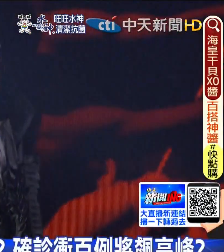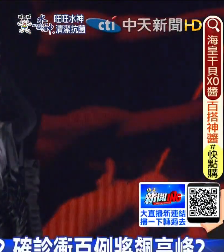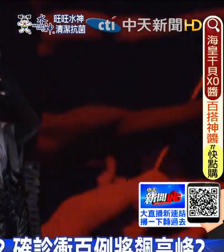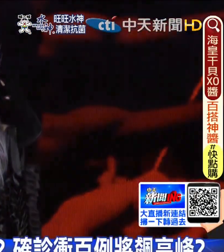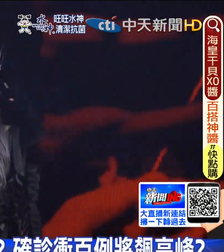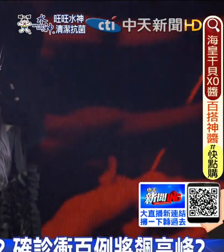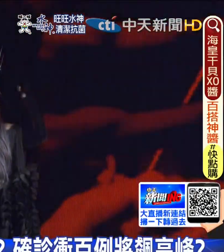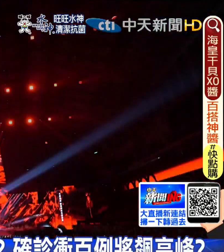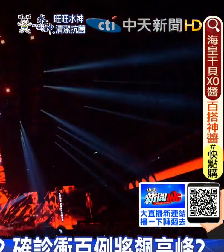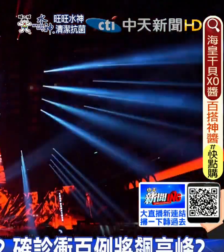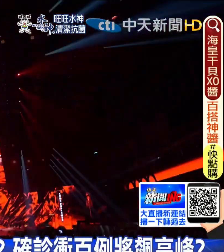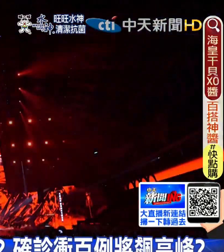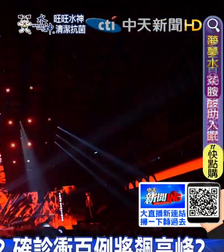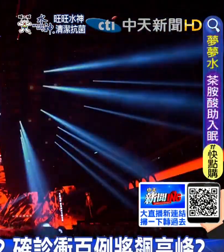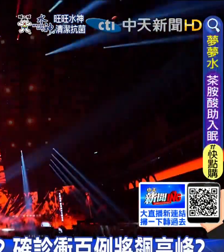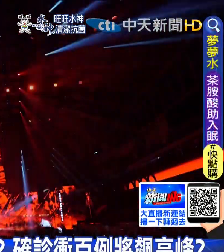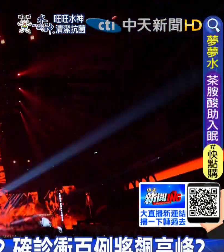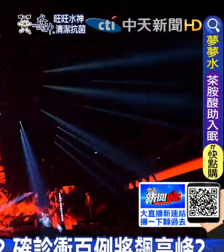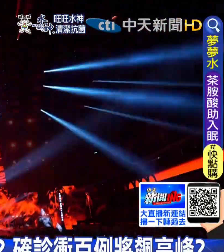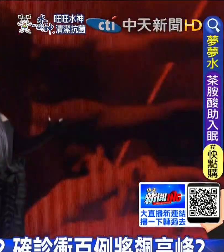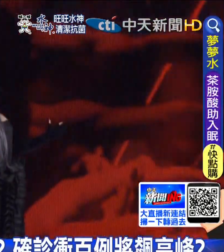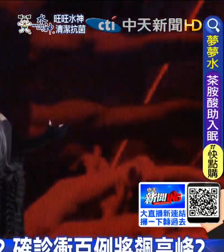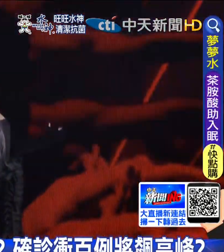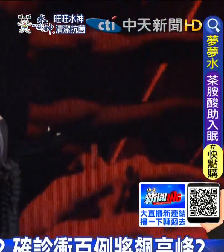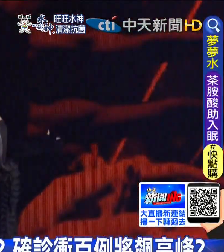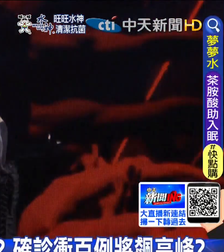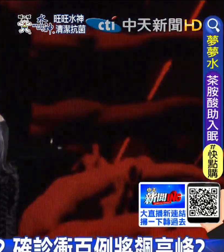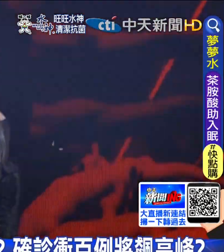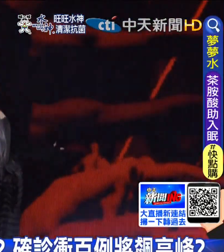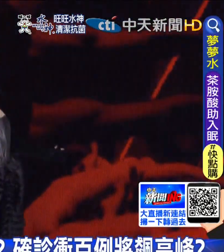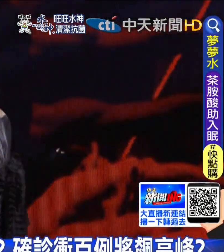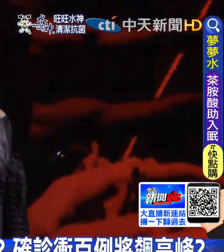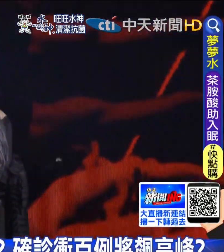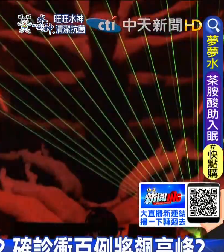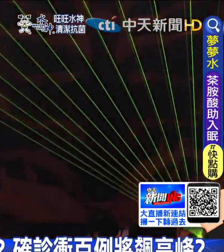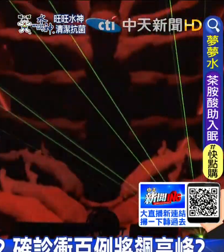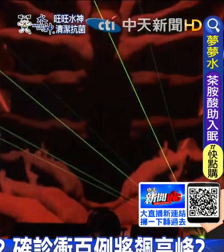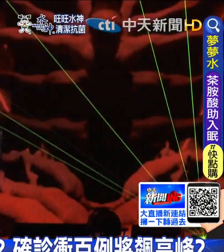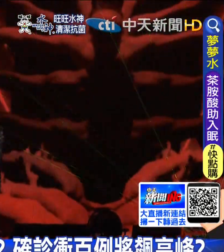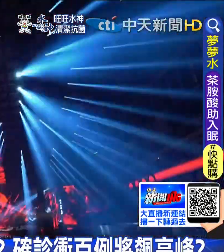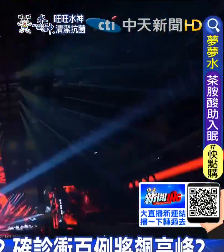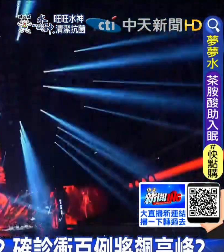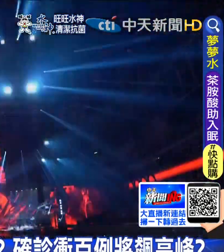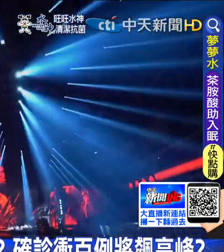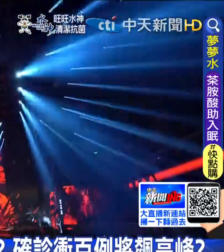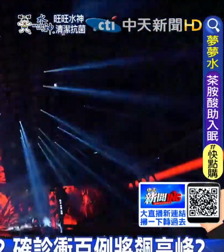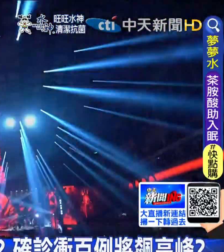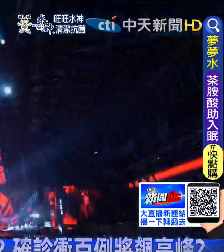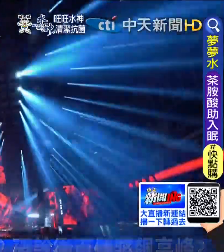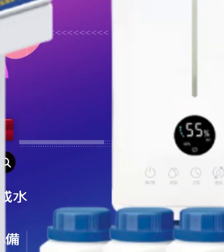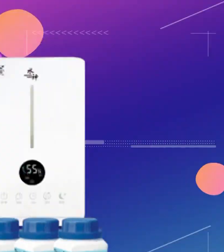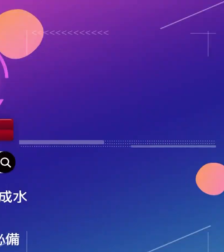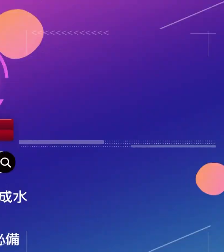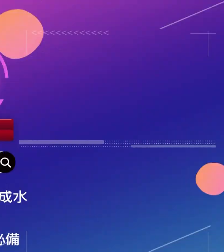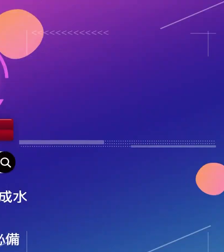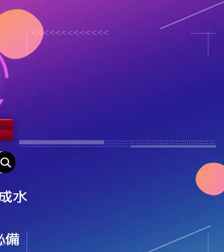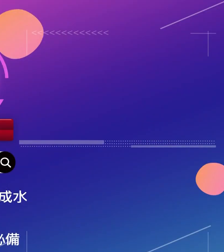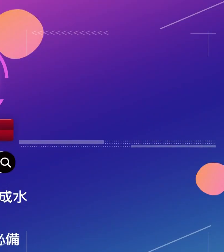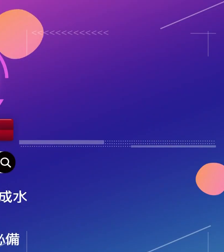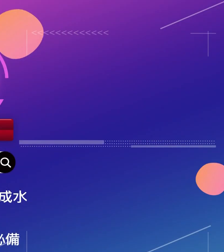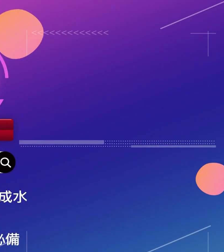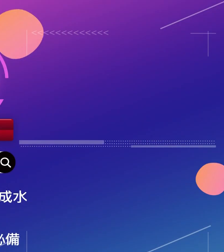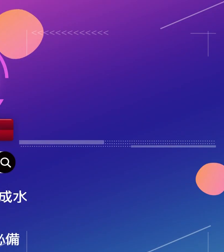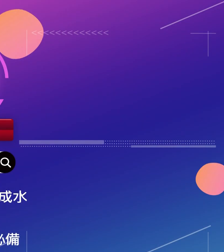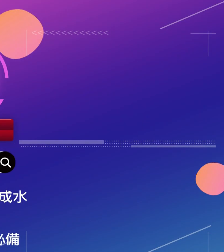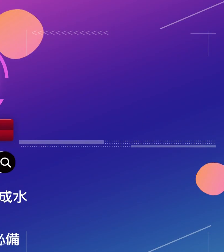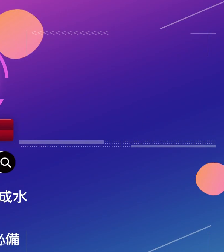但台湾染疫数字在3天3夜过后，恐怕继续震撼百姓。记者张昭鹏、陈怡蓉台北报道。 我们来帮大家科普一